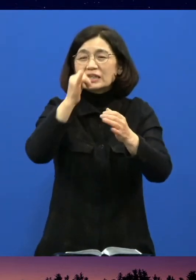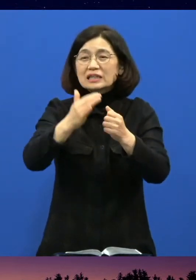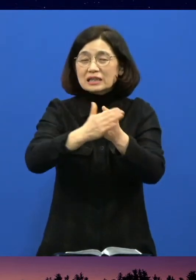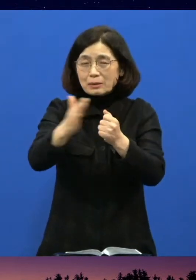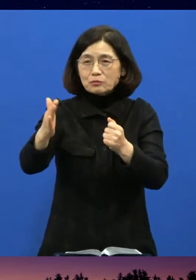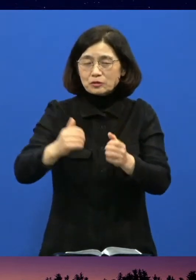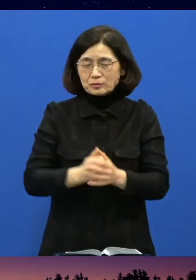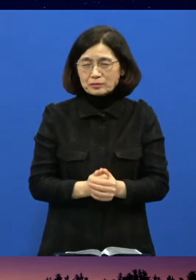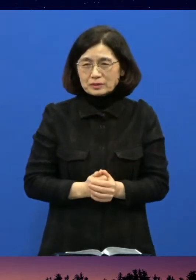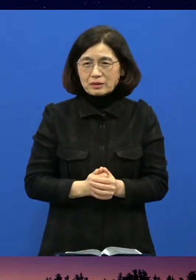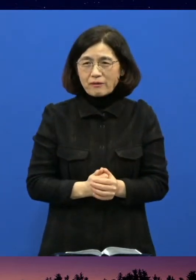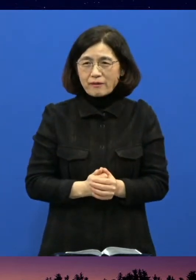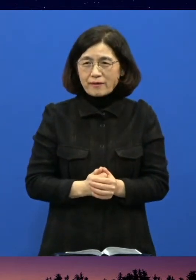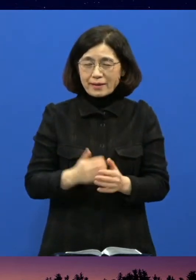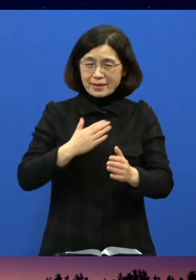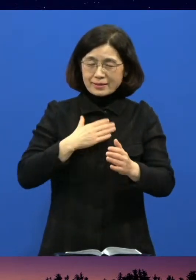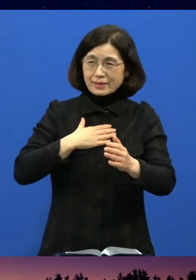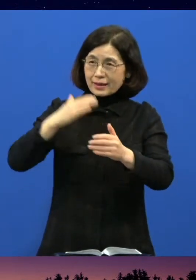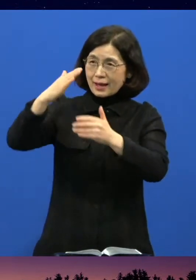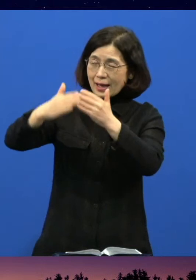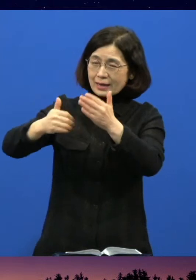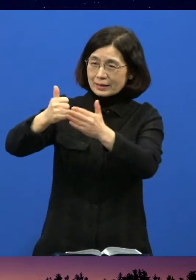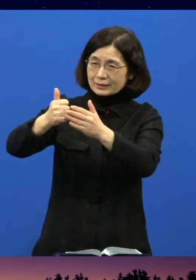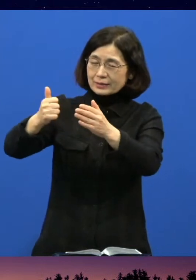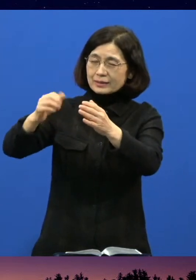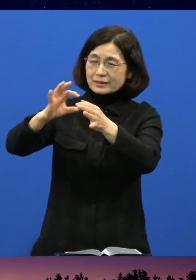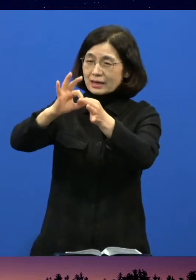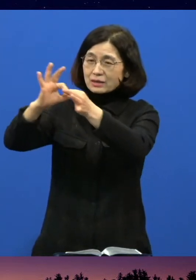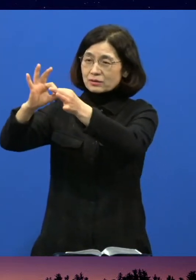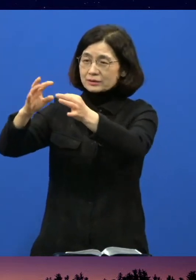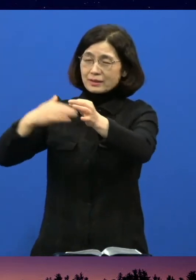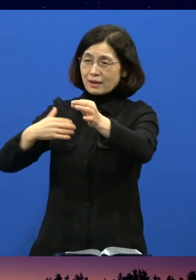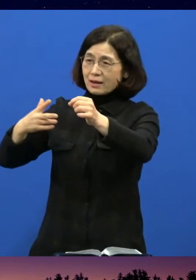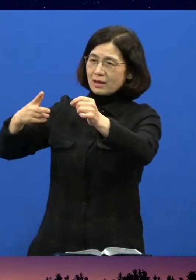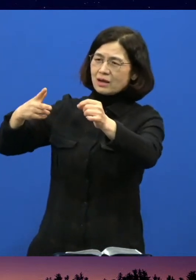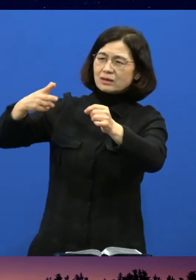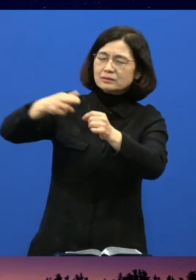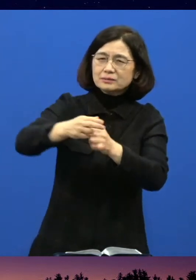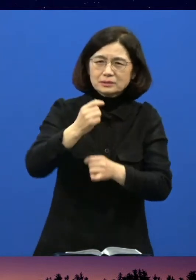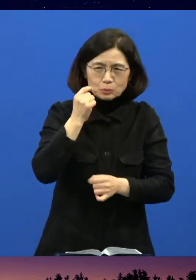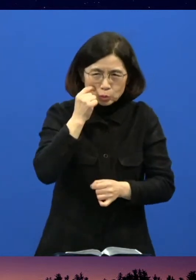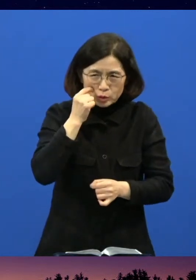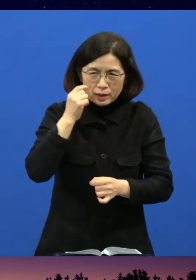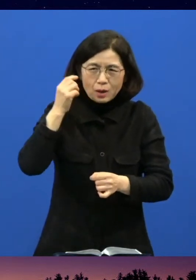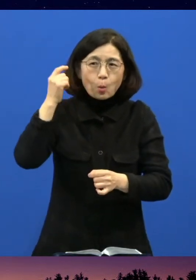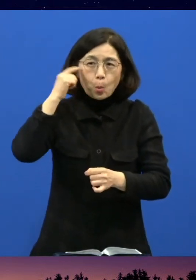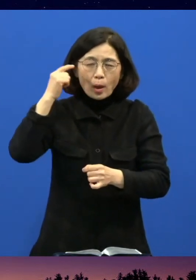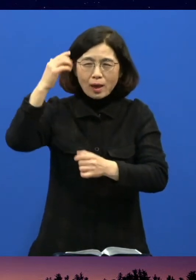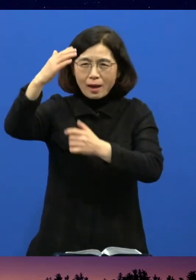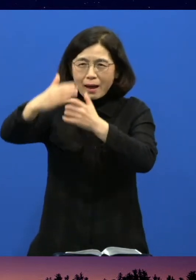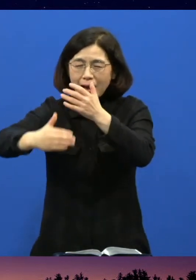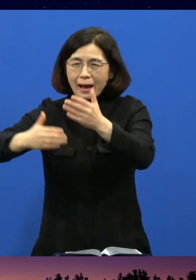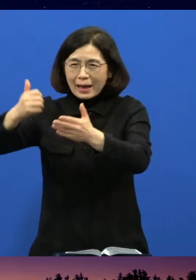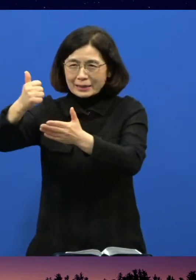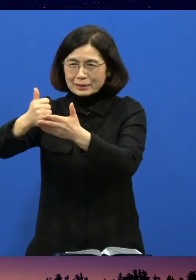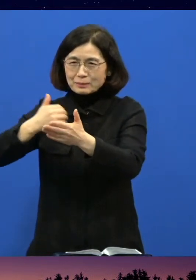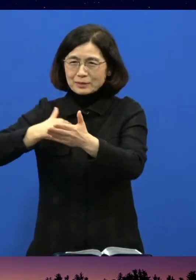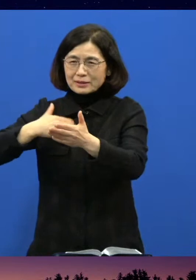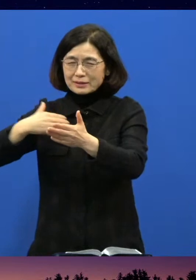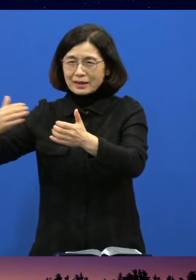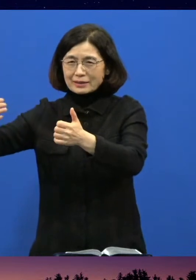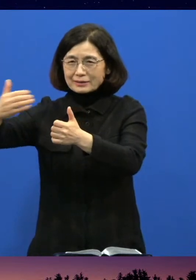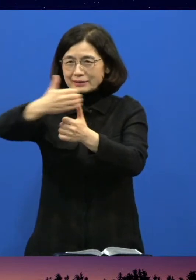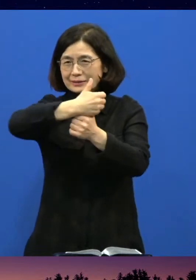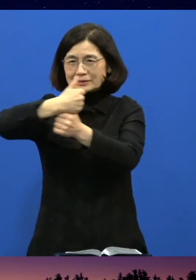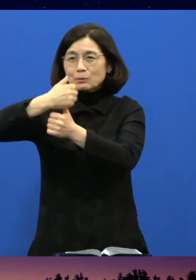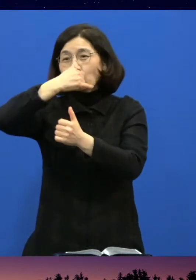그 끈은 우리가 끊을 수 있는 게 아니에요. 하나님께서 우리를 붙들어 매고 있는 것이기 때문에, 내가 피곤하고 내가